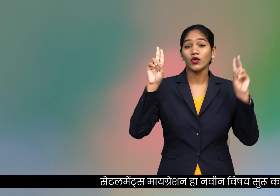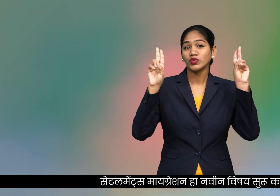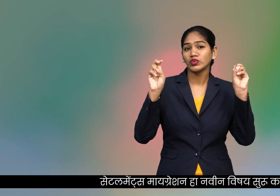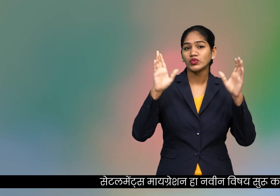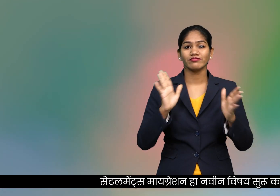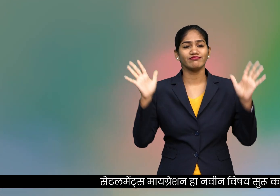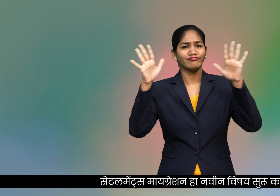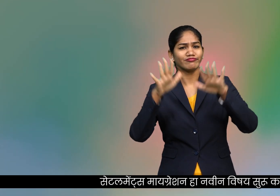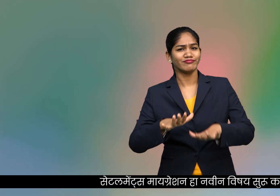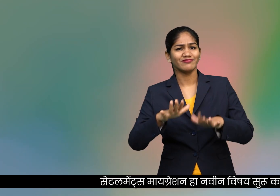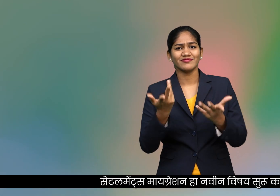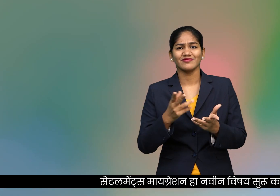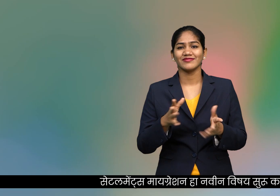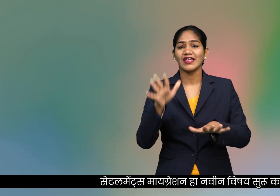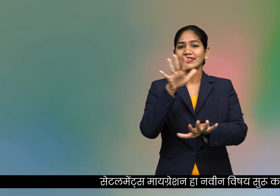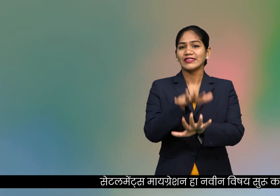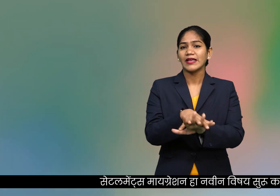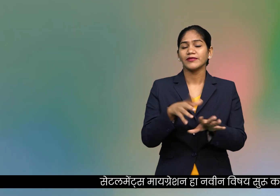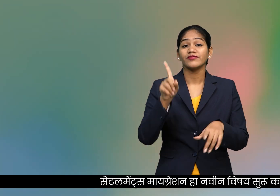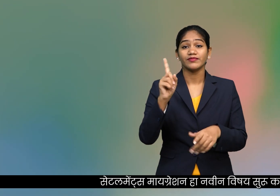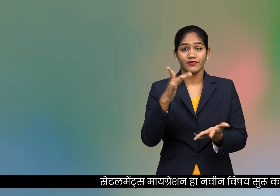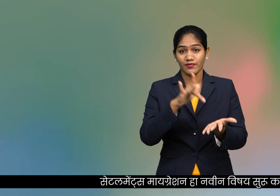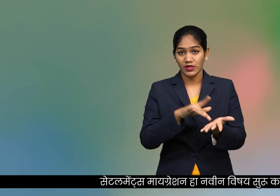सेटलमेंट्स मायग्रेशन हा नवीन विषय सुरू करू